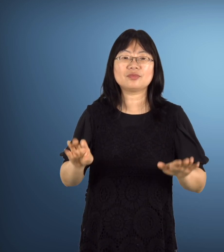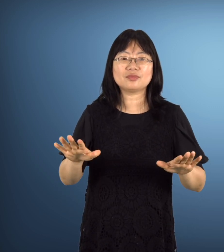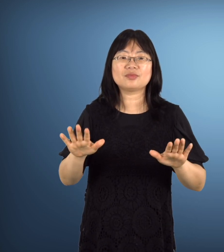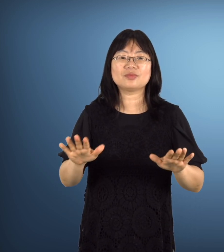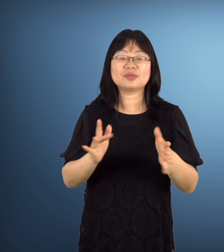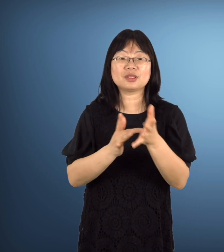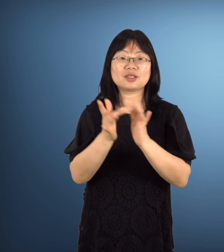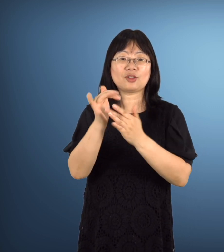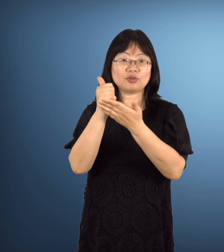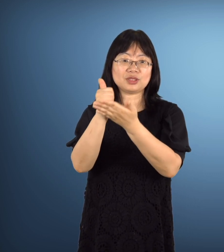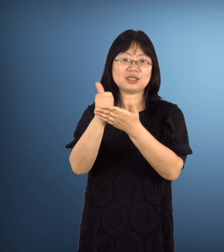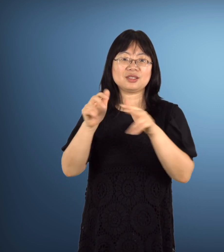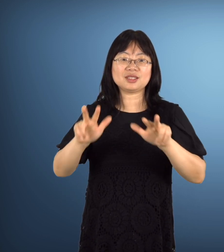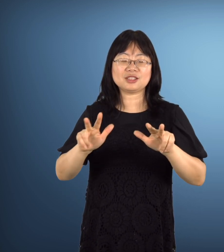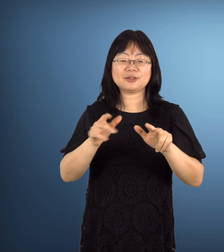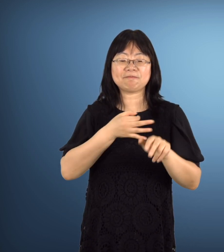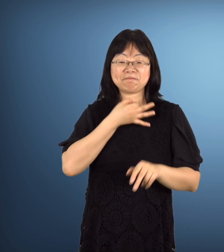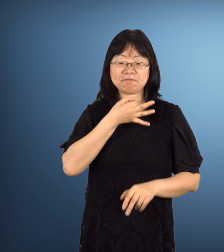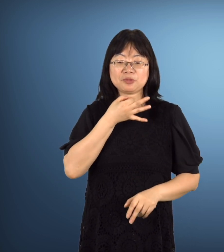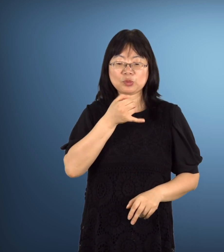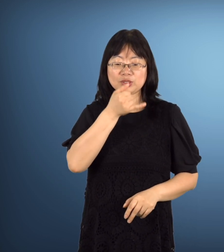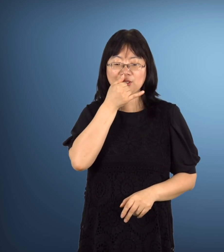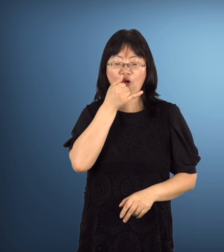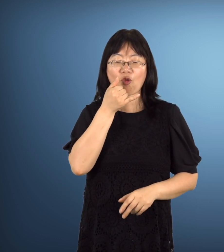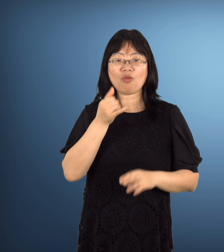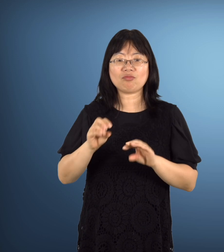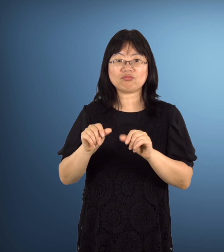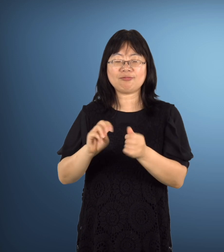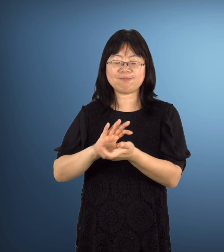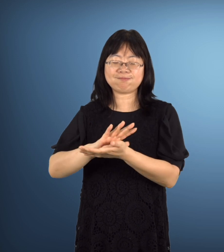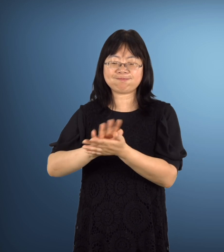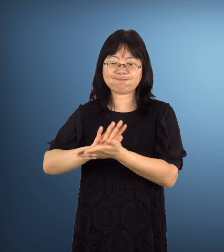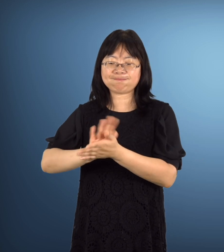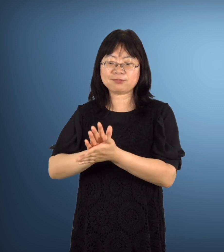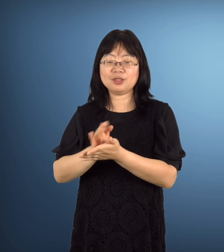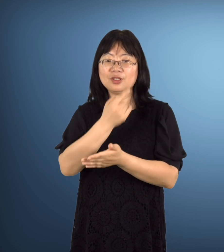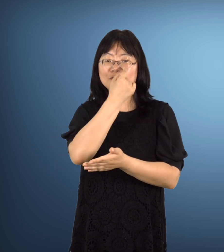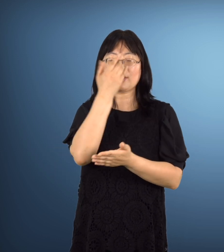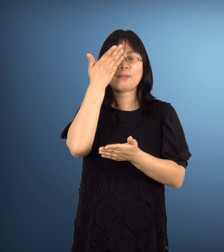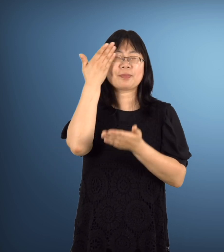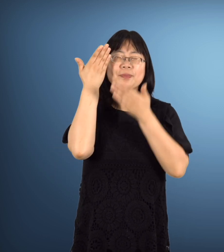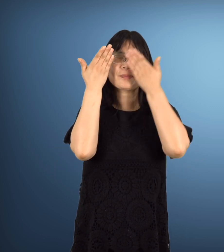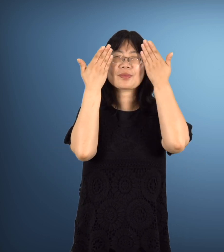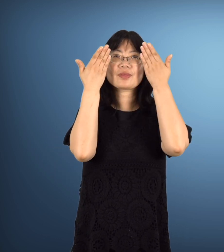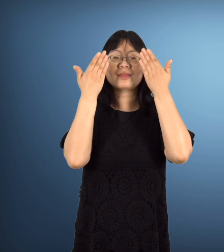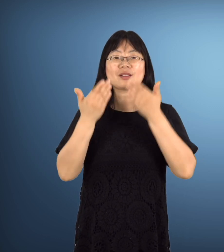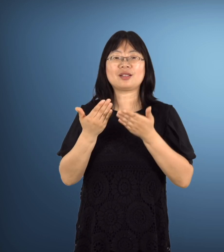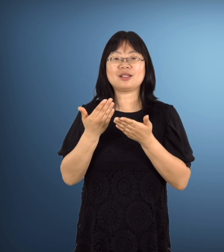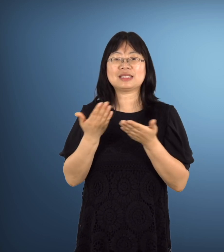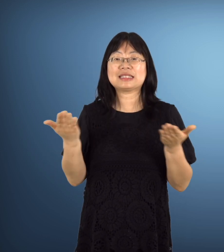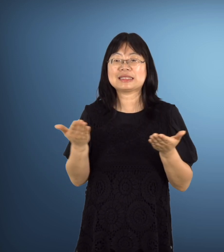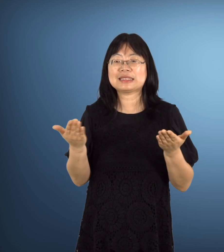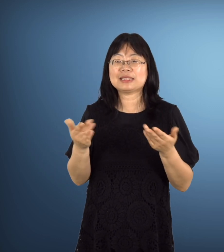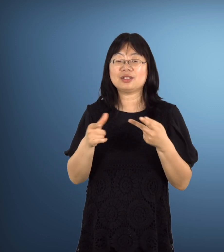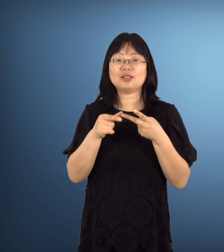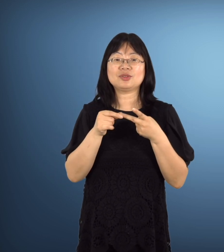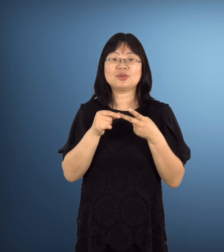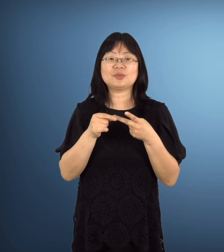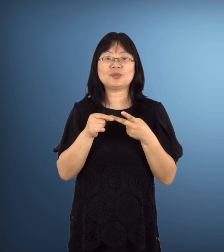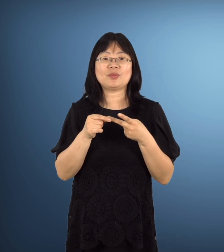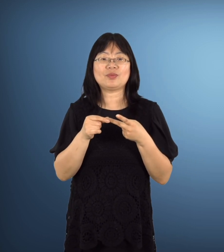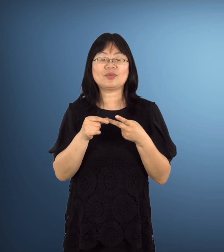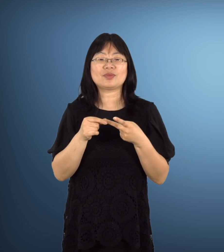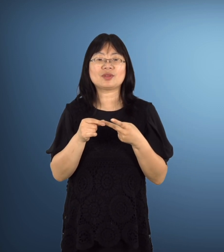이 예수님께서 침을 뱉어 진흙을 이겨 눈에 바르시는 사건은 두 번째